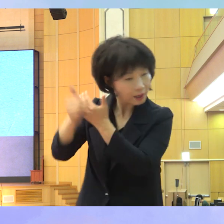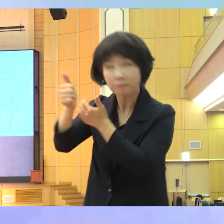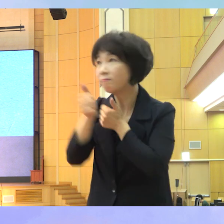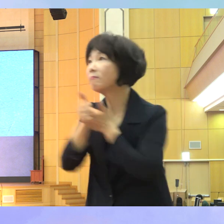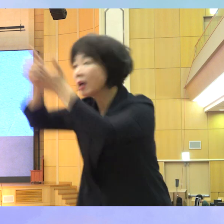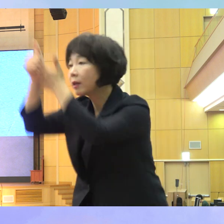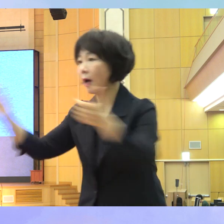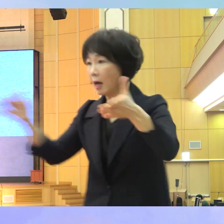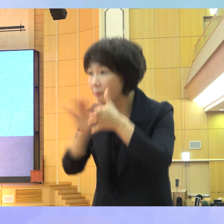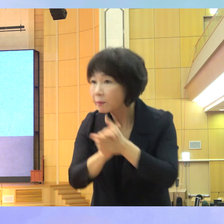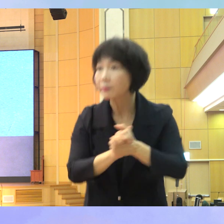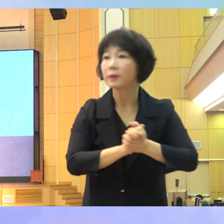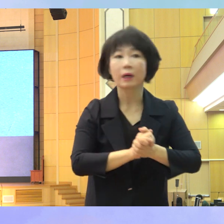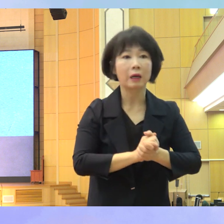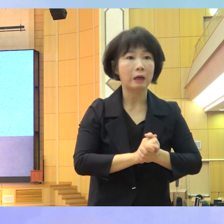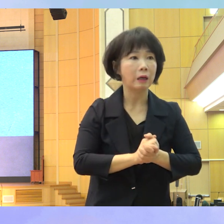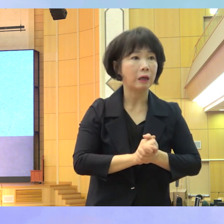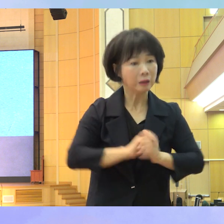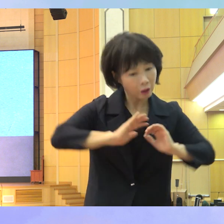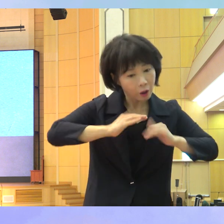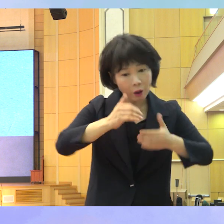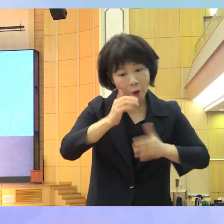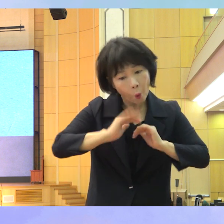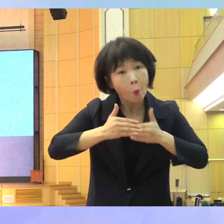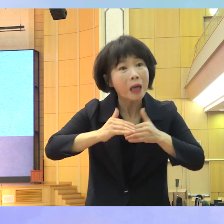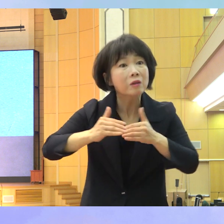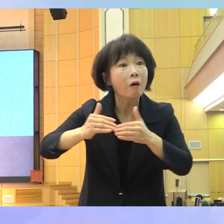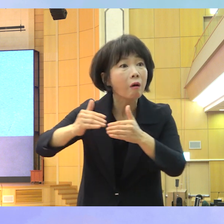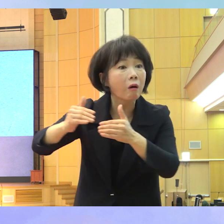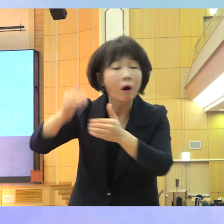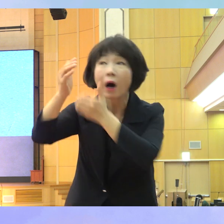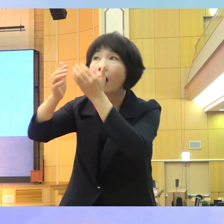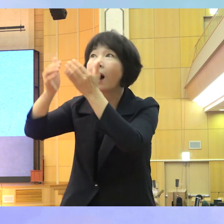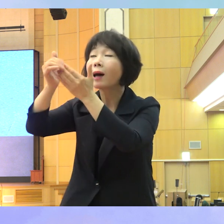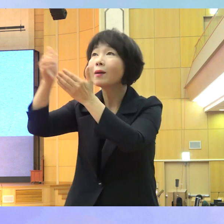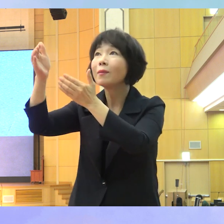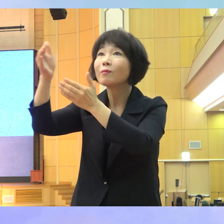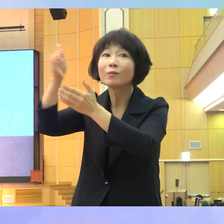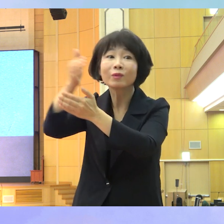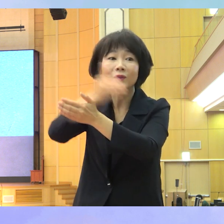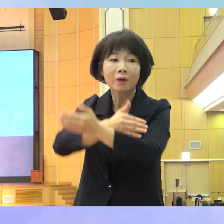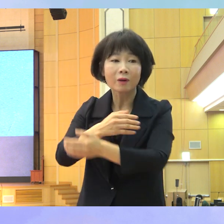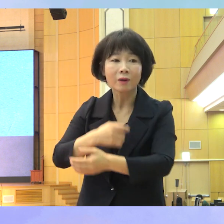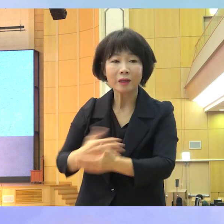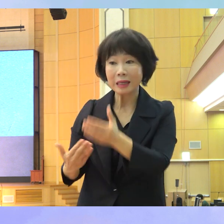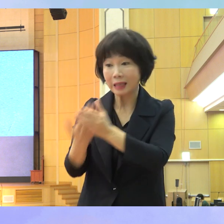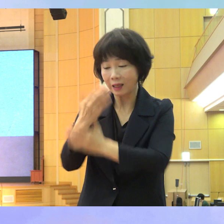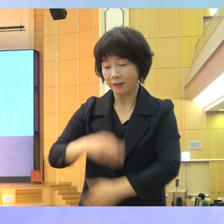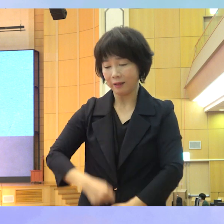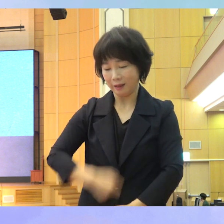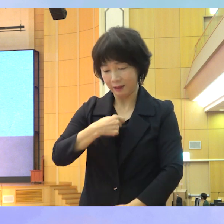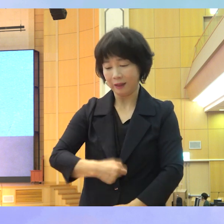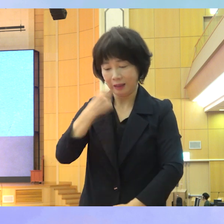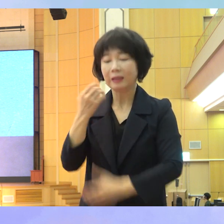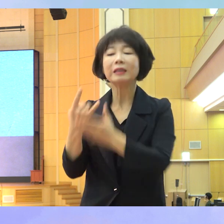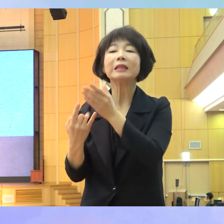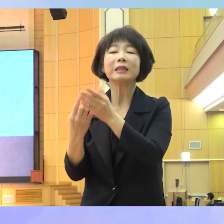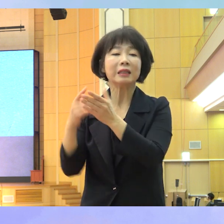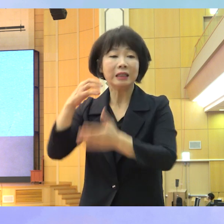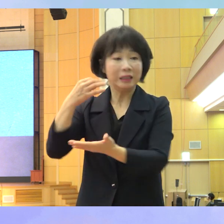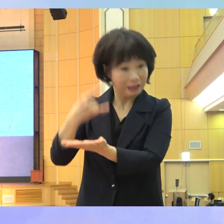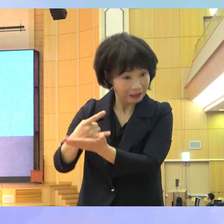그러면서 이런 과정은 하나님께로서 난 의라.